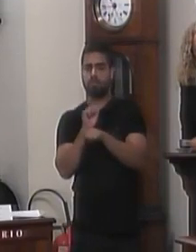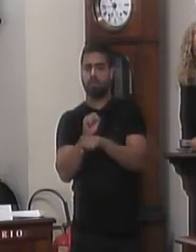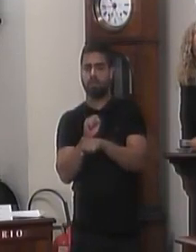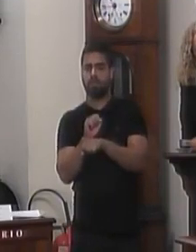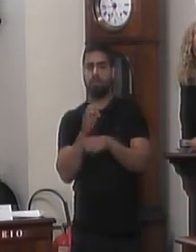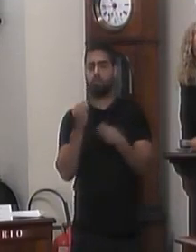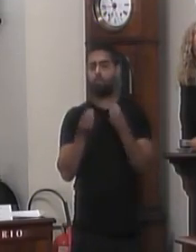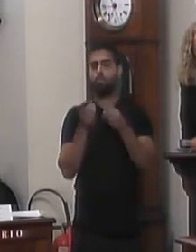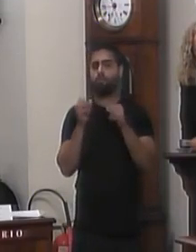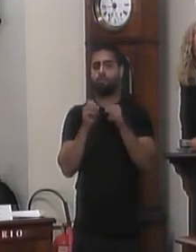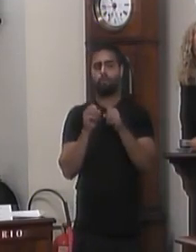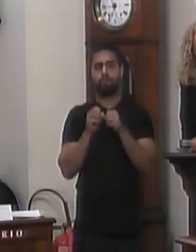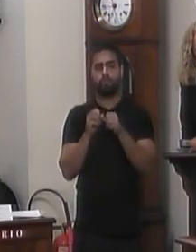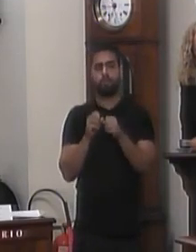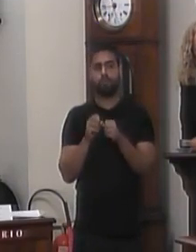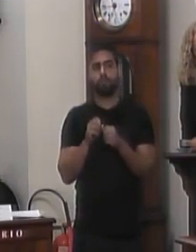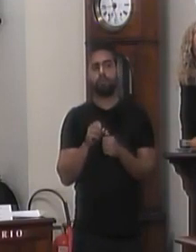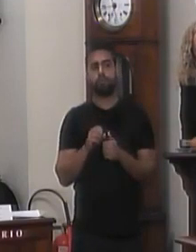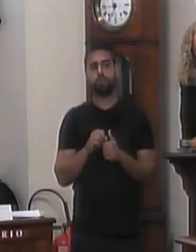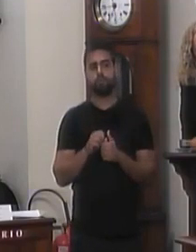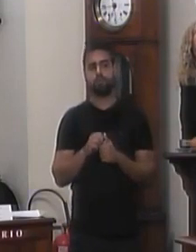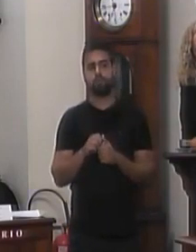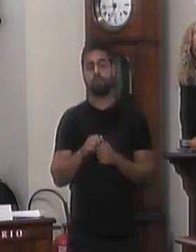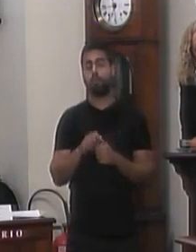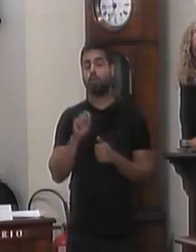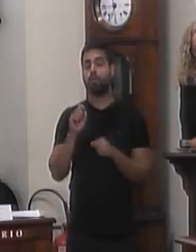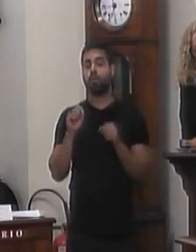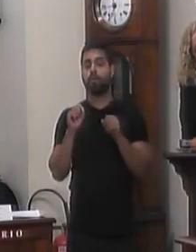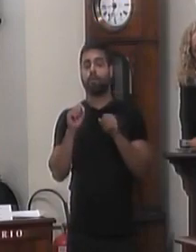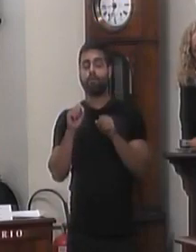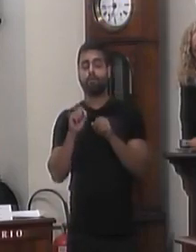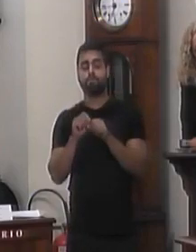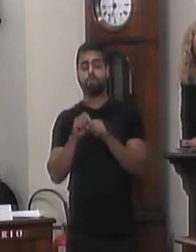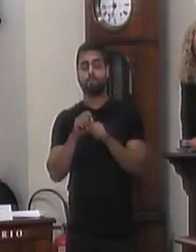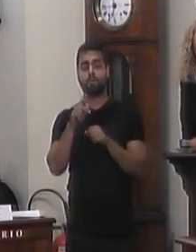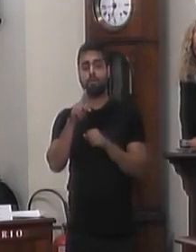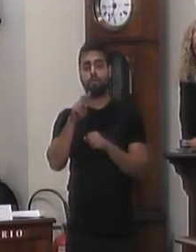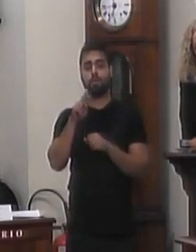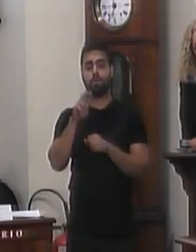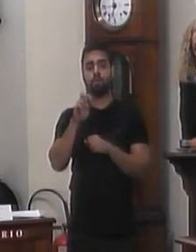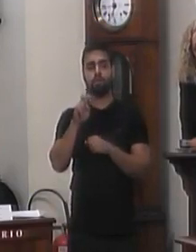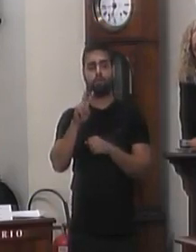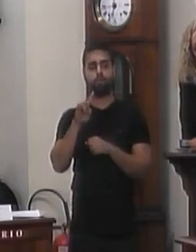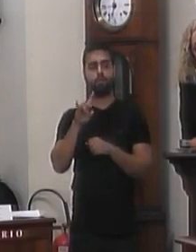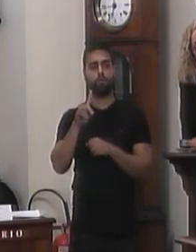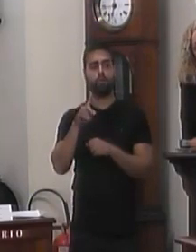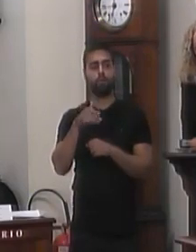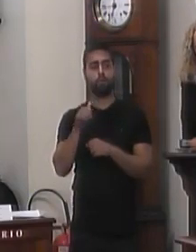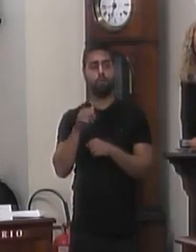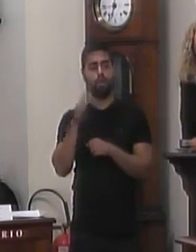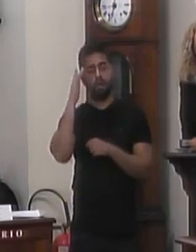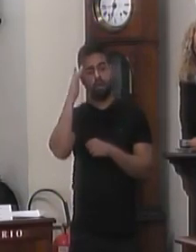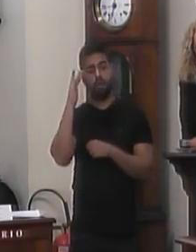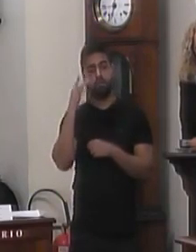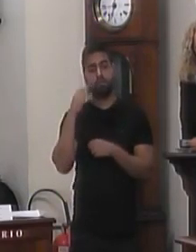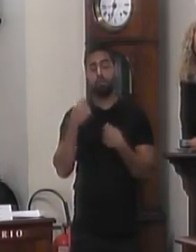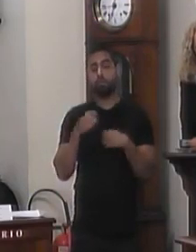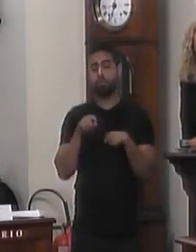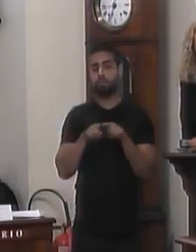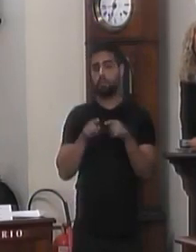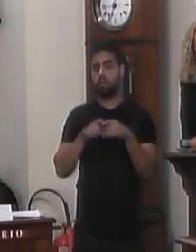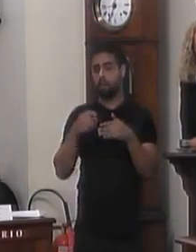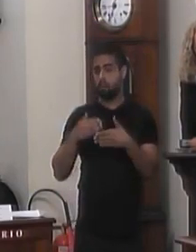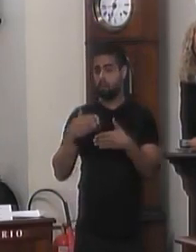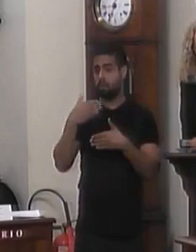PEC paralela, ver o que vai ser feito. De qualquer forma, eu acho que a gente tem que participar também, porque é um